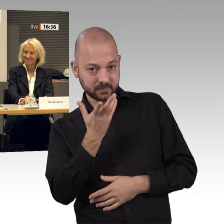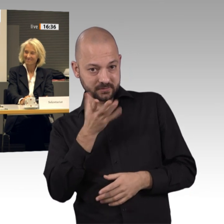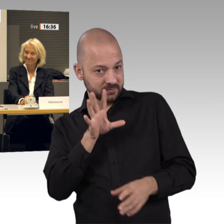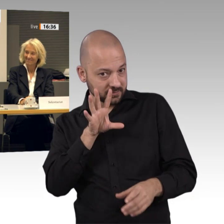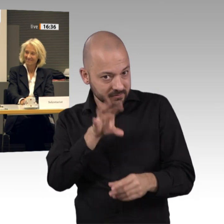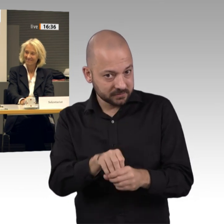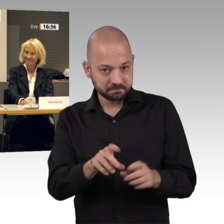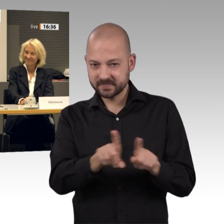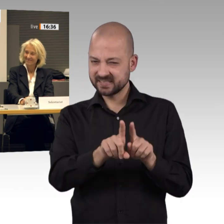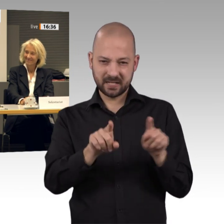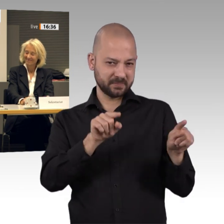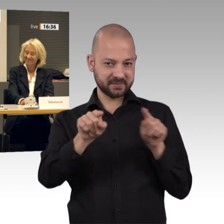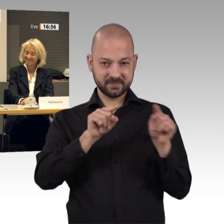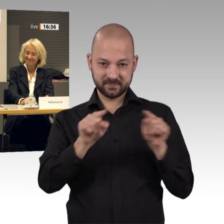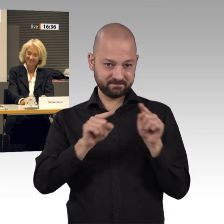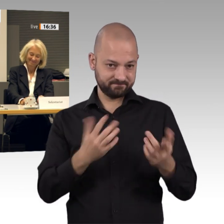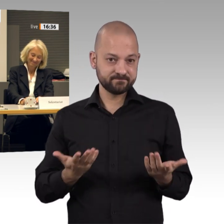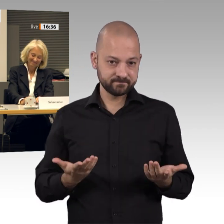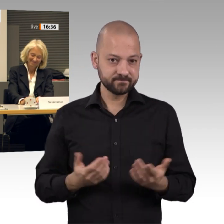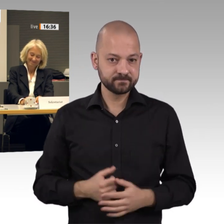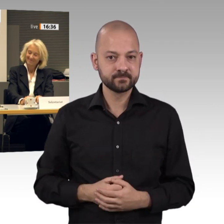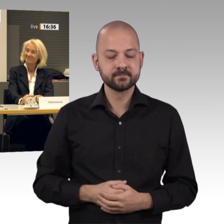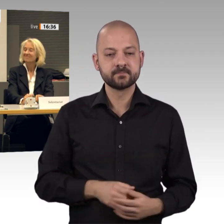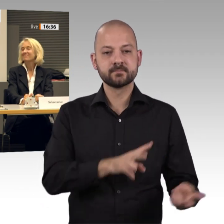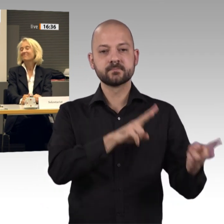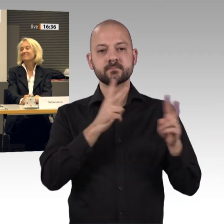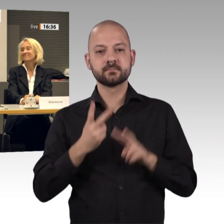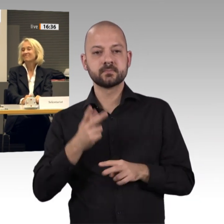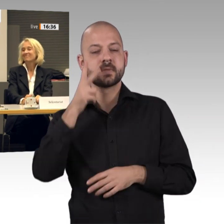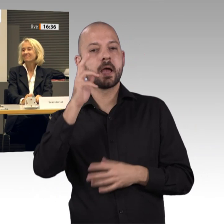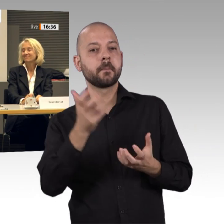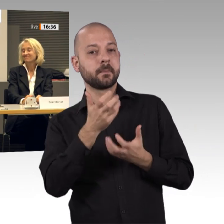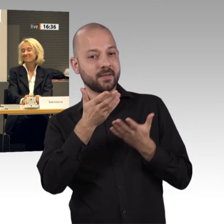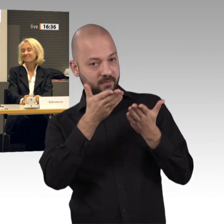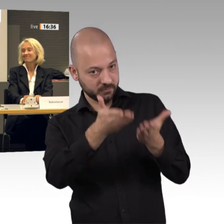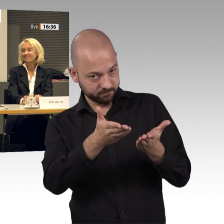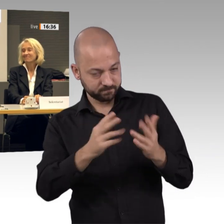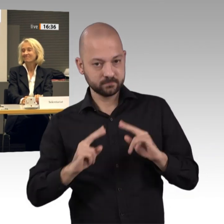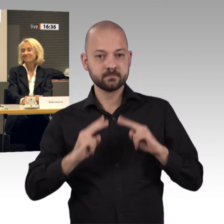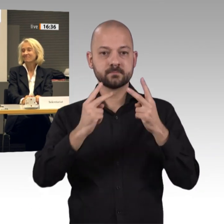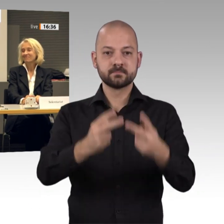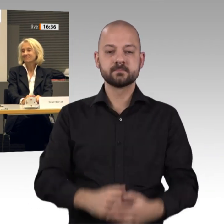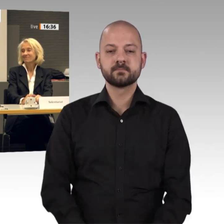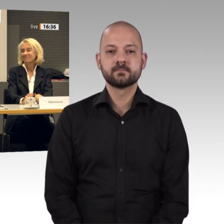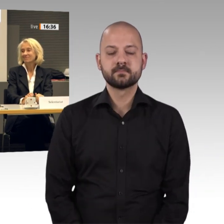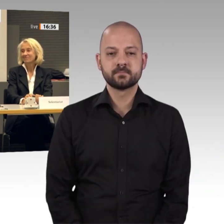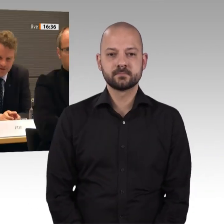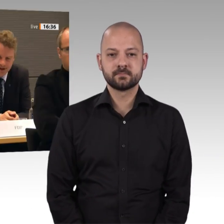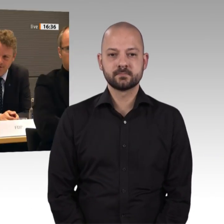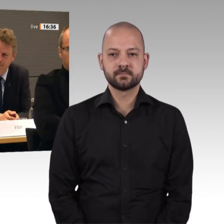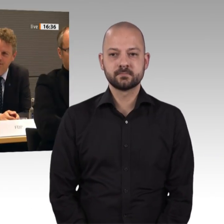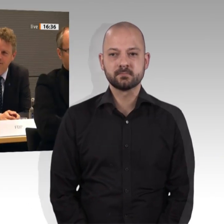Die Zeit ist ohnehin schon knapp, deswegen eine kurze Frage noch an Frau Bessenich. Den Blick würde ich gerne noch etwas erweitern. Wir